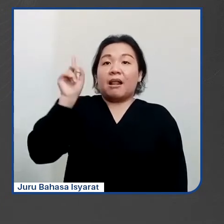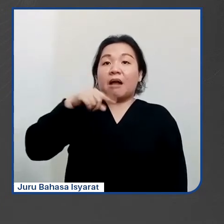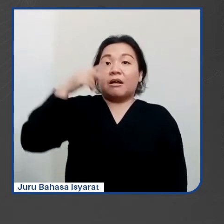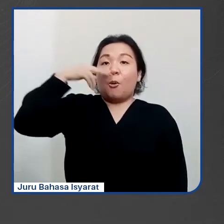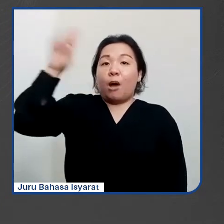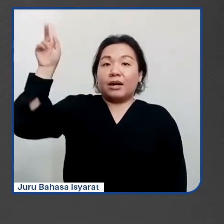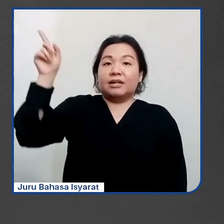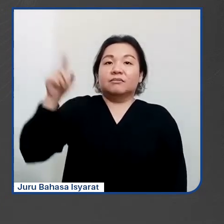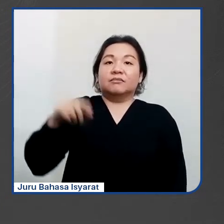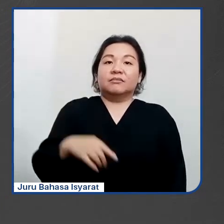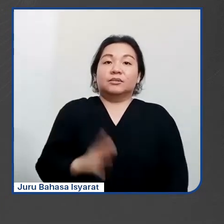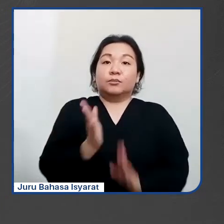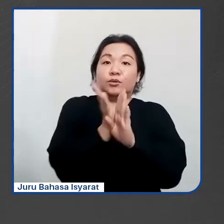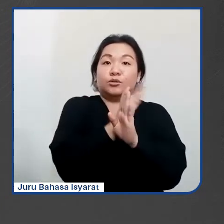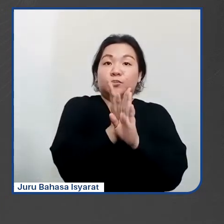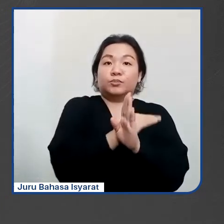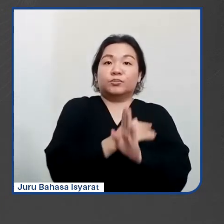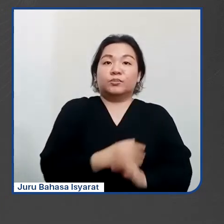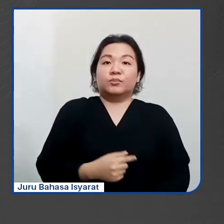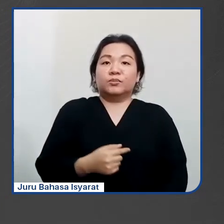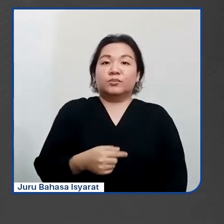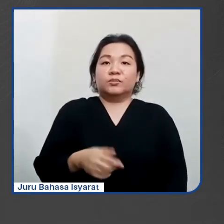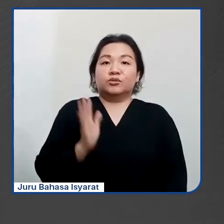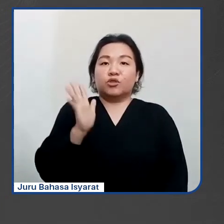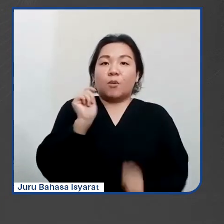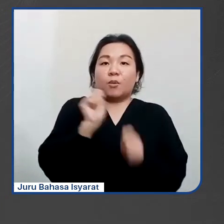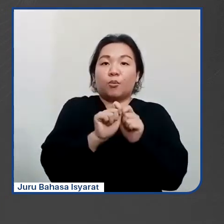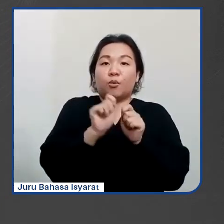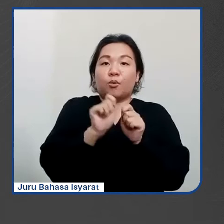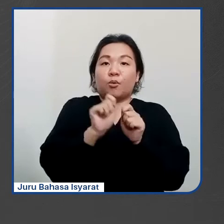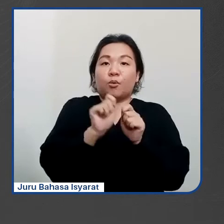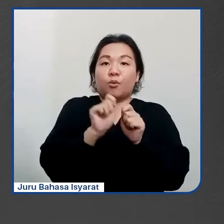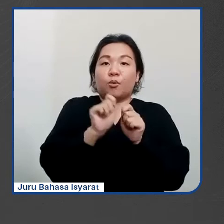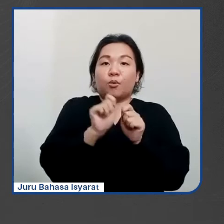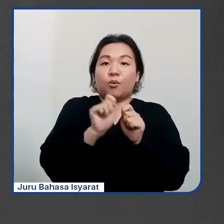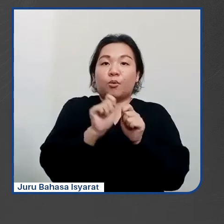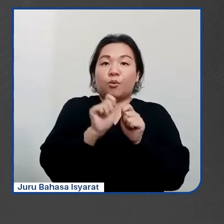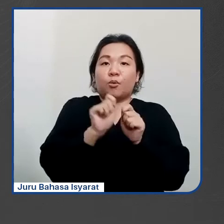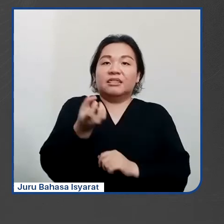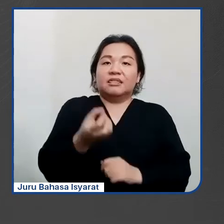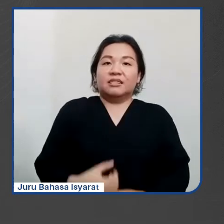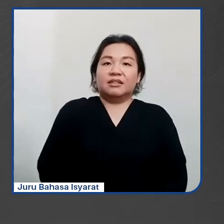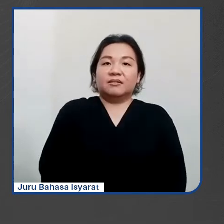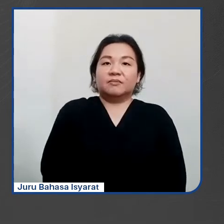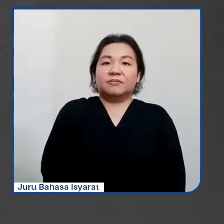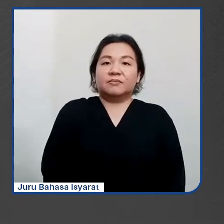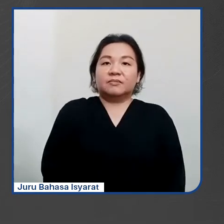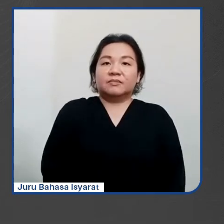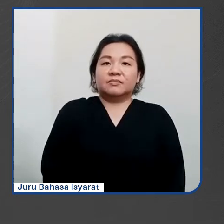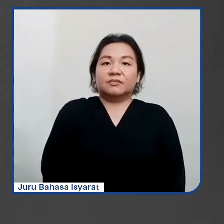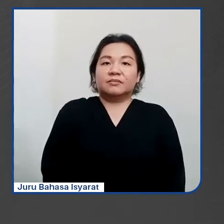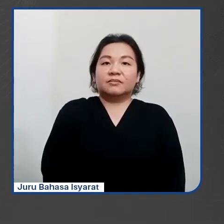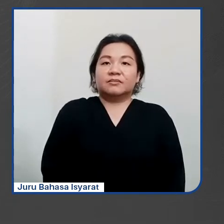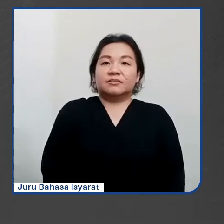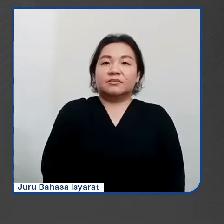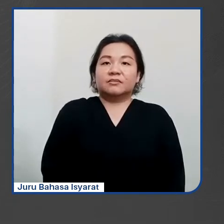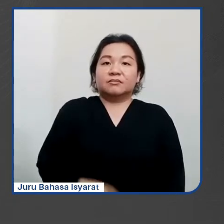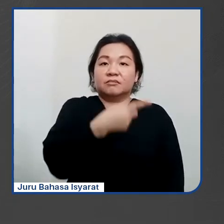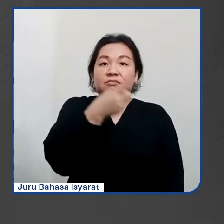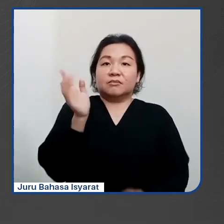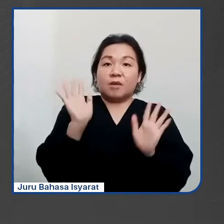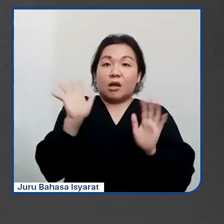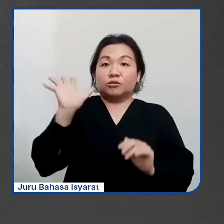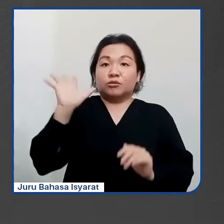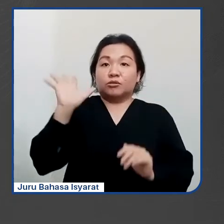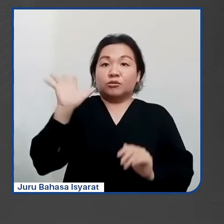band British, kayak misalnya mungkin teman-teman banyak yang tahu juga, ada Radiohead, terus